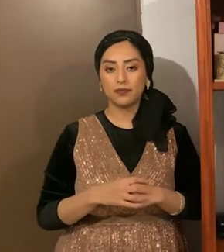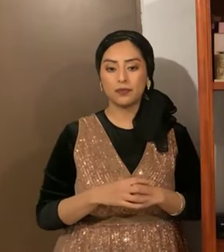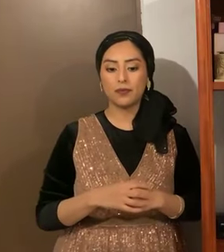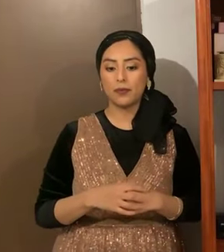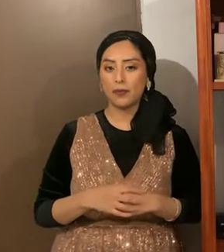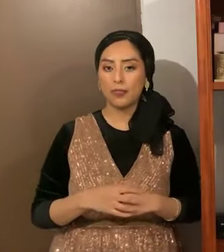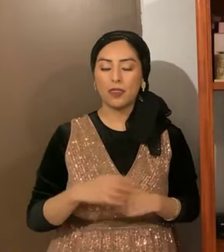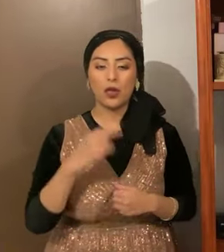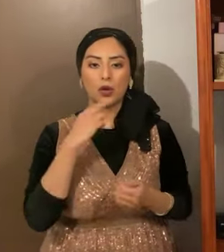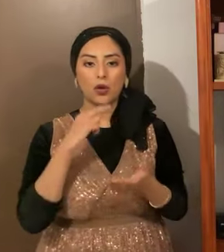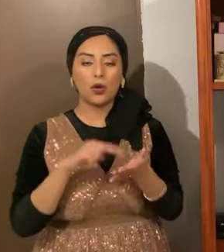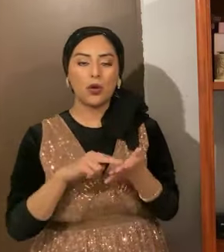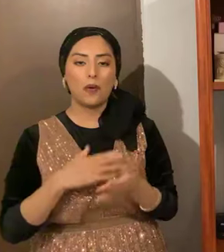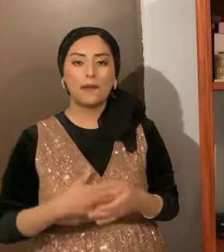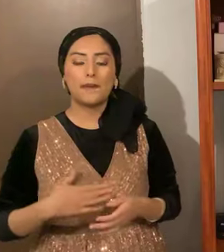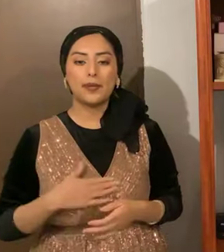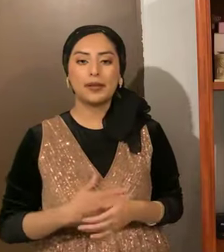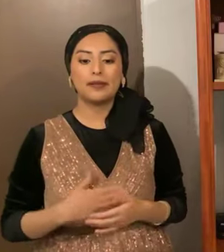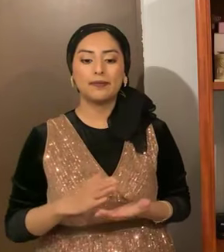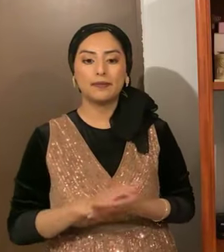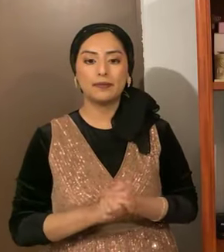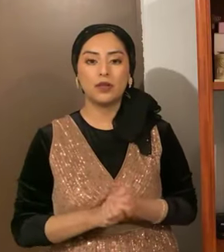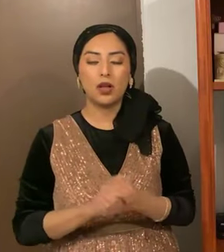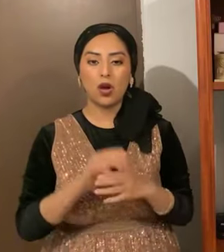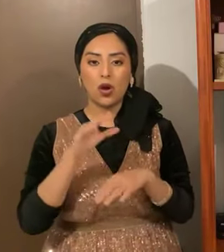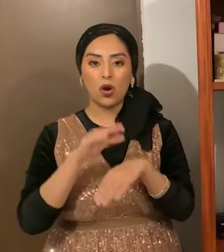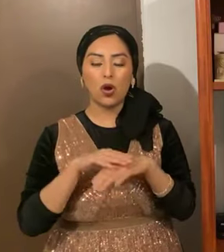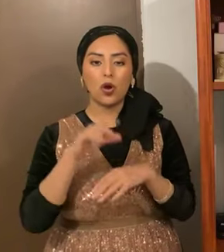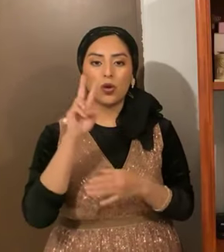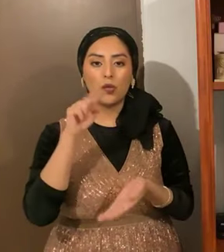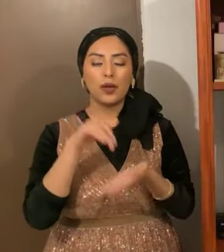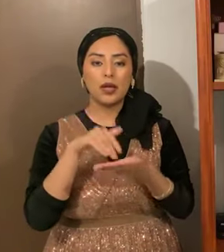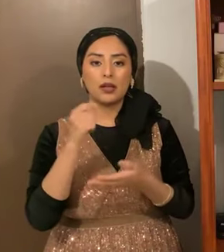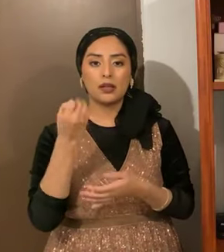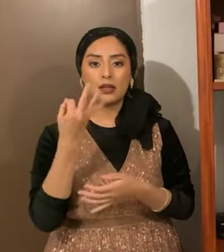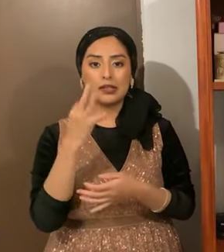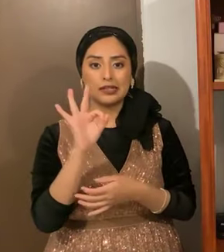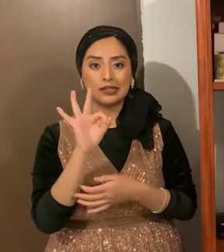ahora, anoten esto, les va a servir. En el 2019,